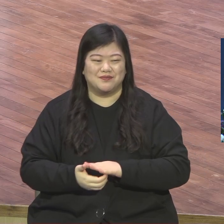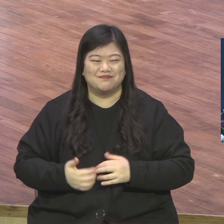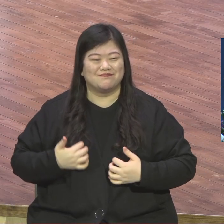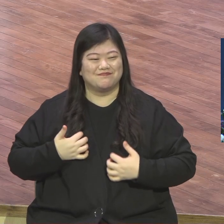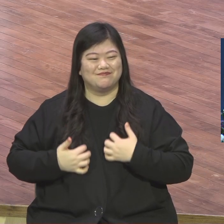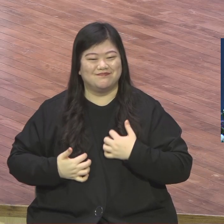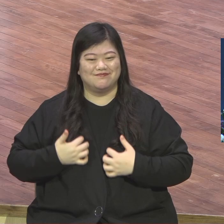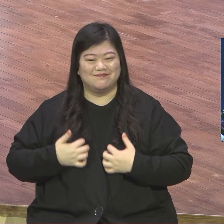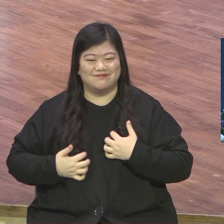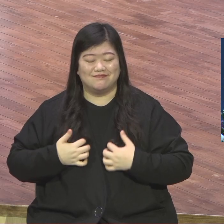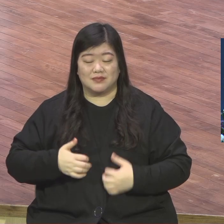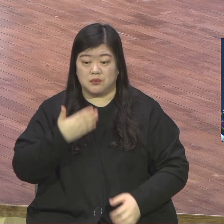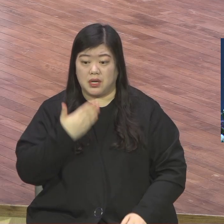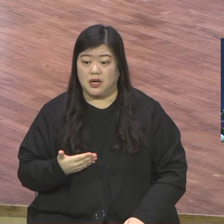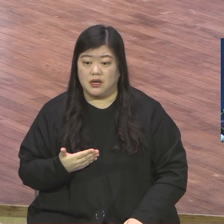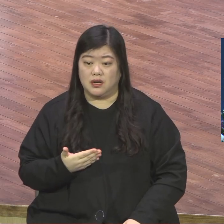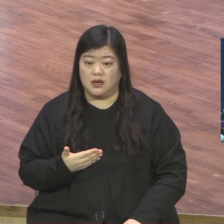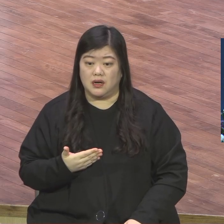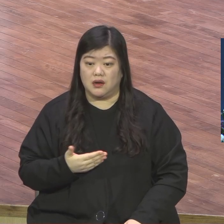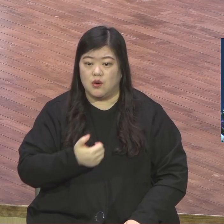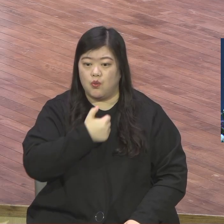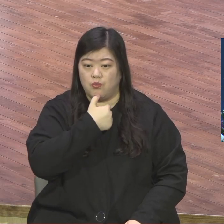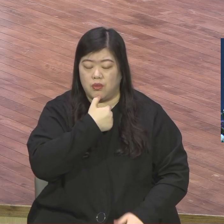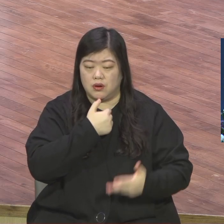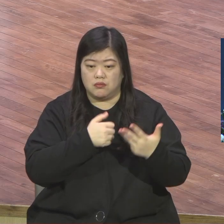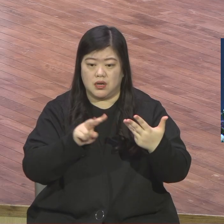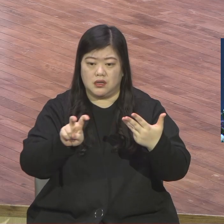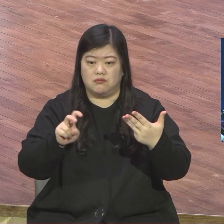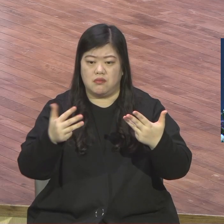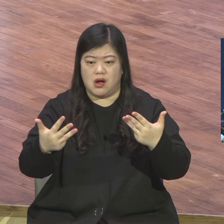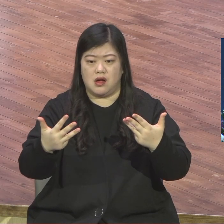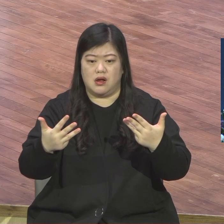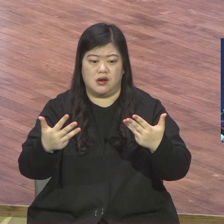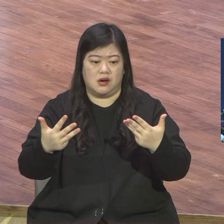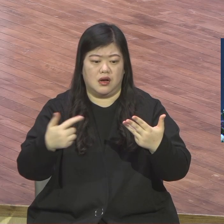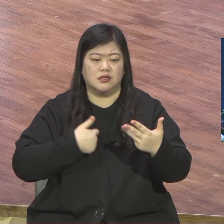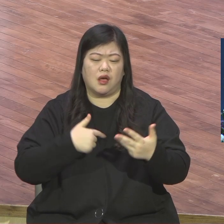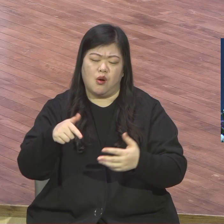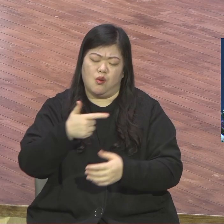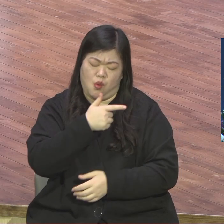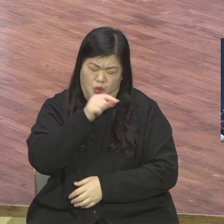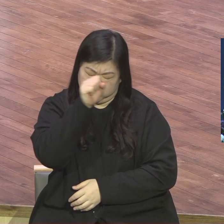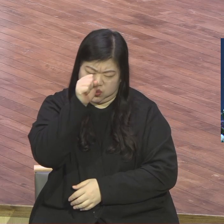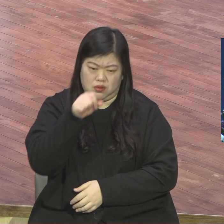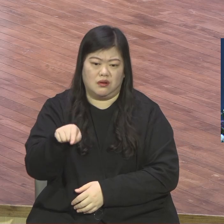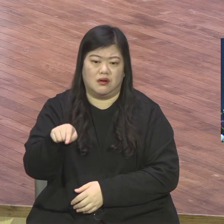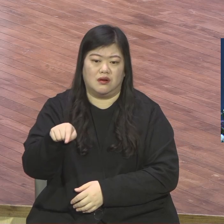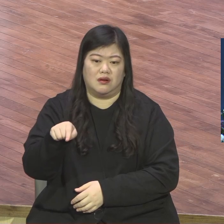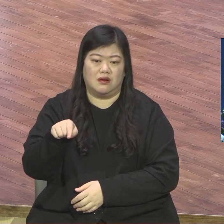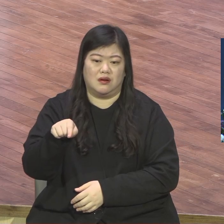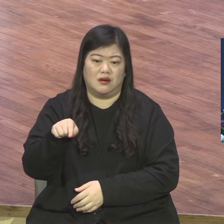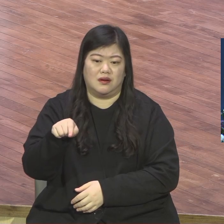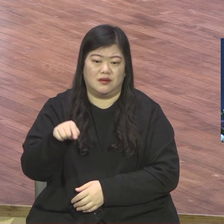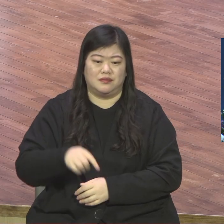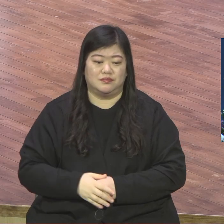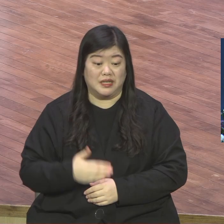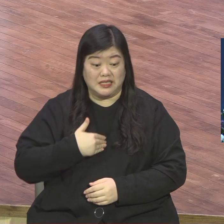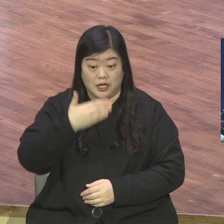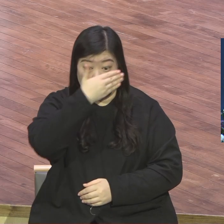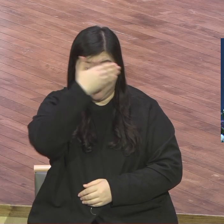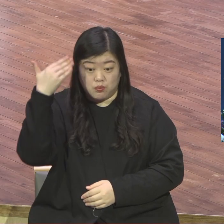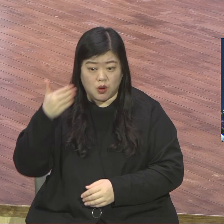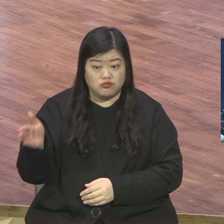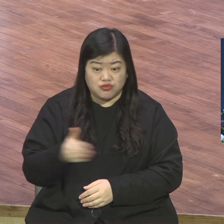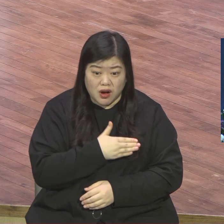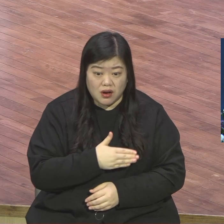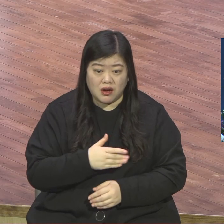언제나 저에게 힘을 줬던 말씀이 이 말씀. 청년 때부터 지금까지 모두 그래서 저는 걱정 안